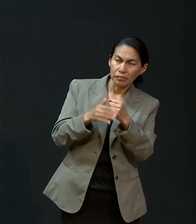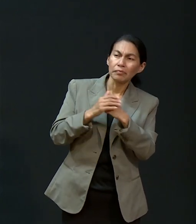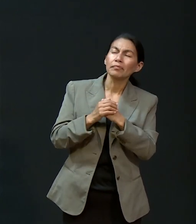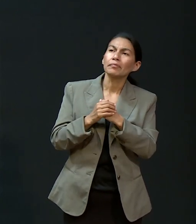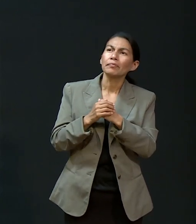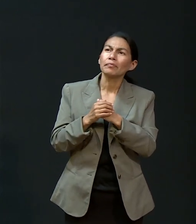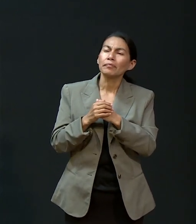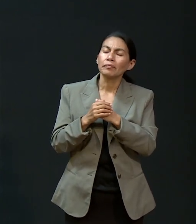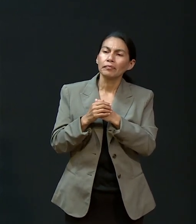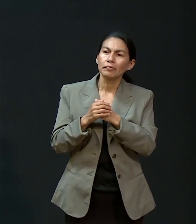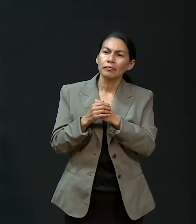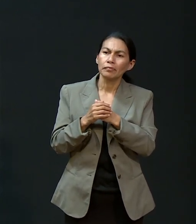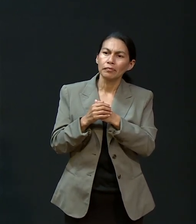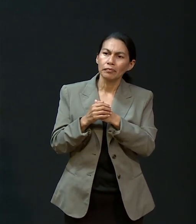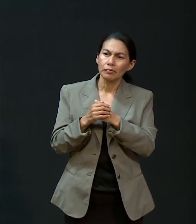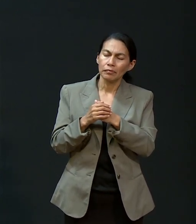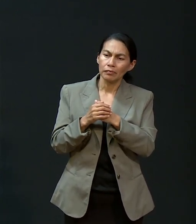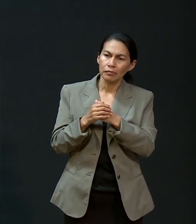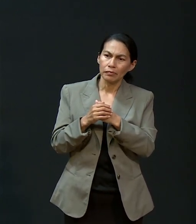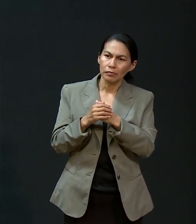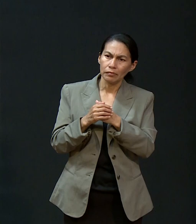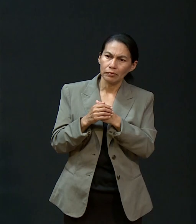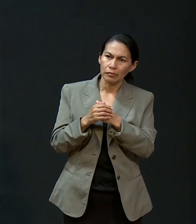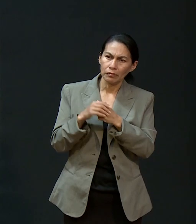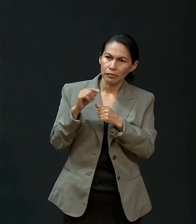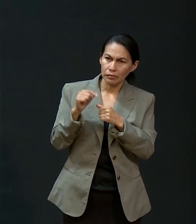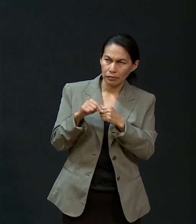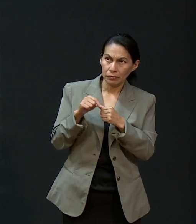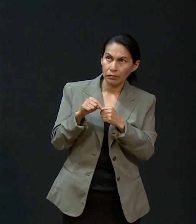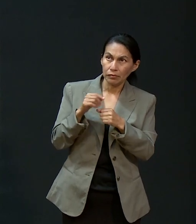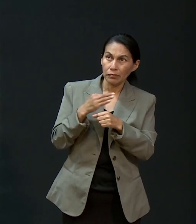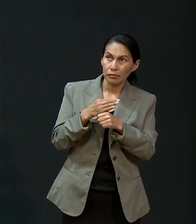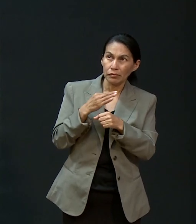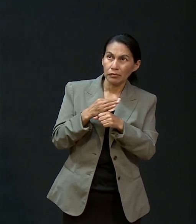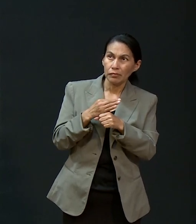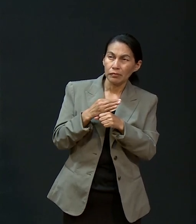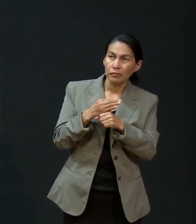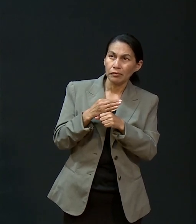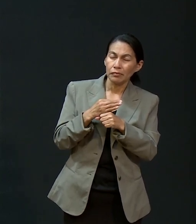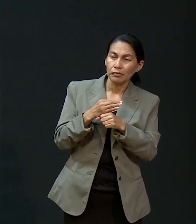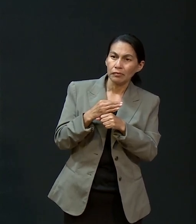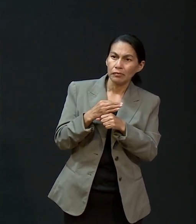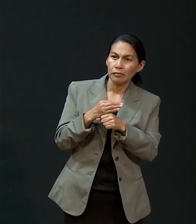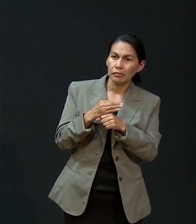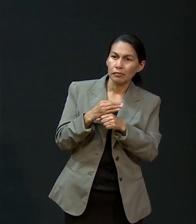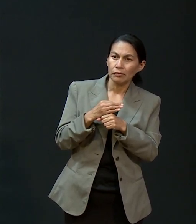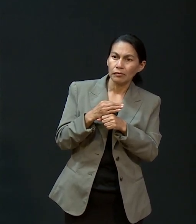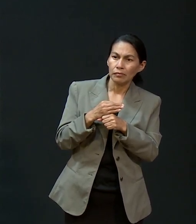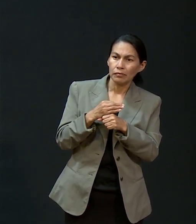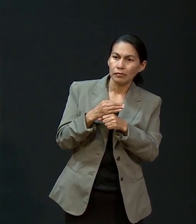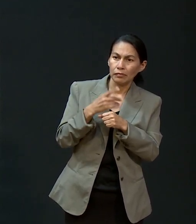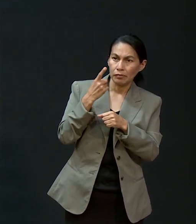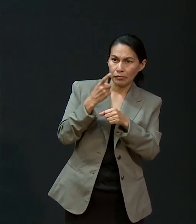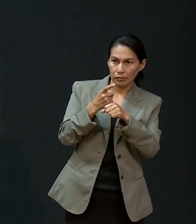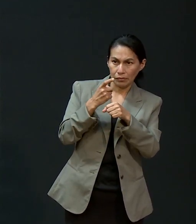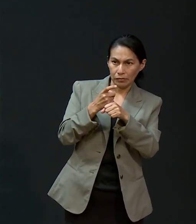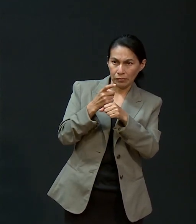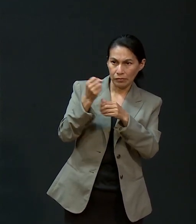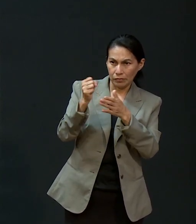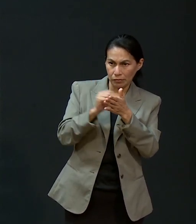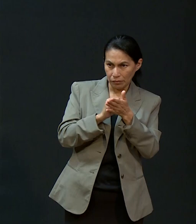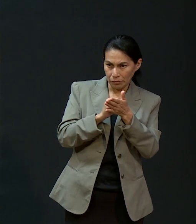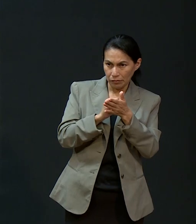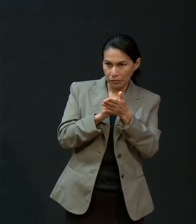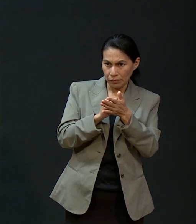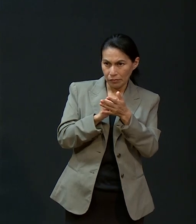final y fue individual. Aquí en la carrera normalmente este semestre